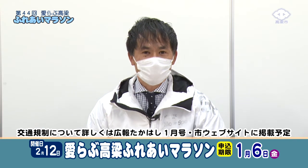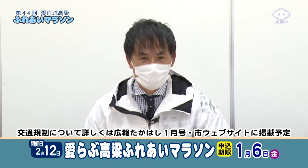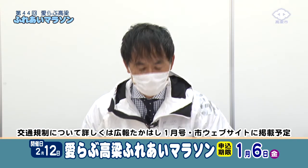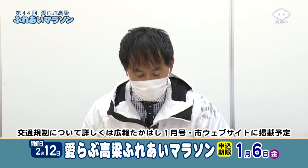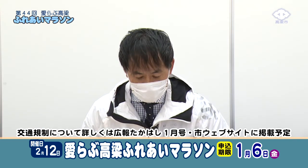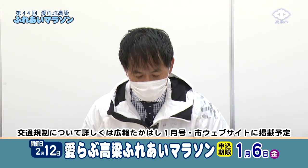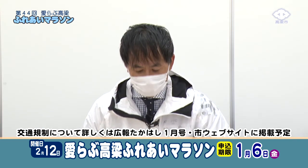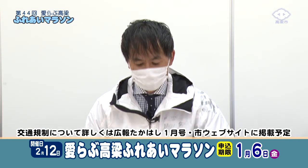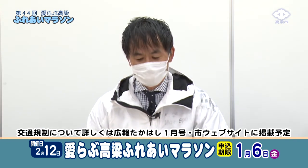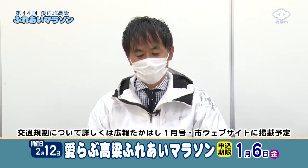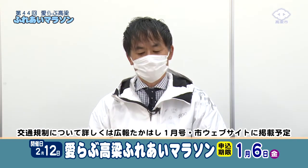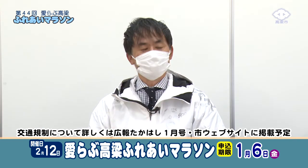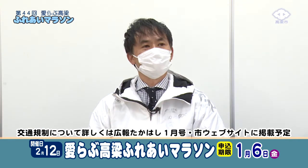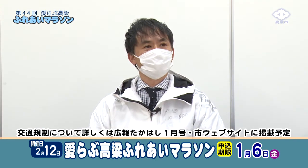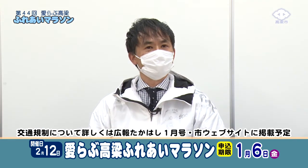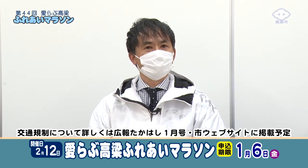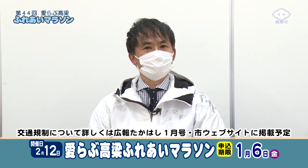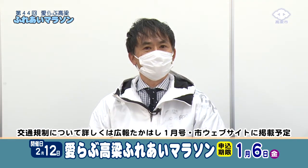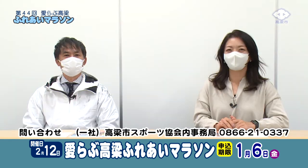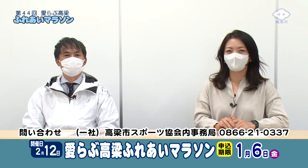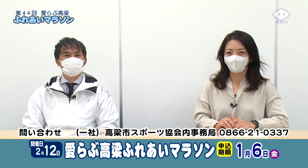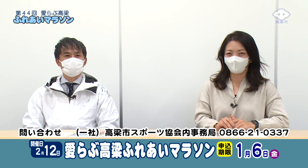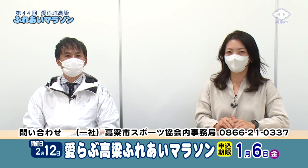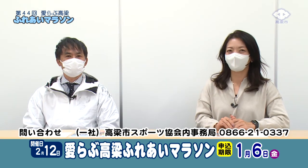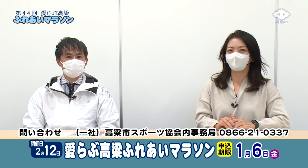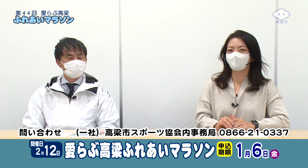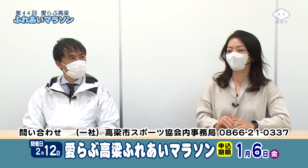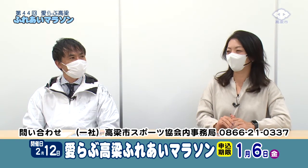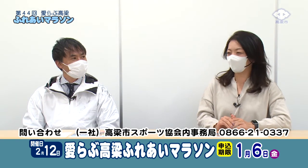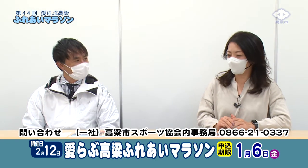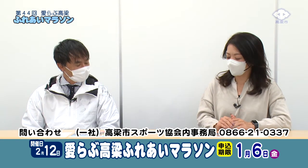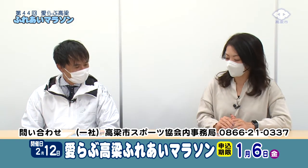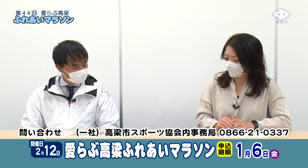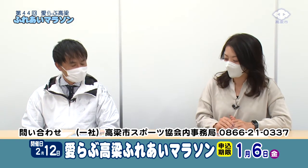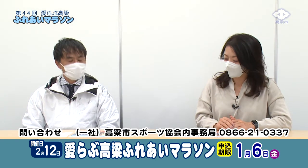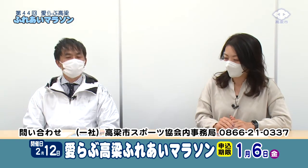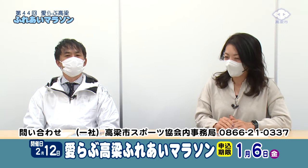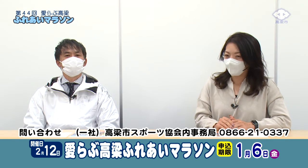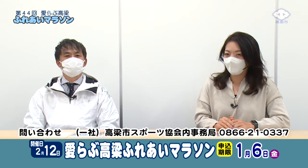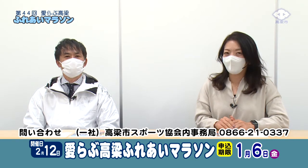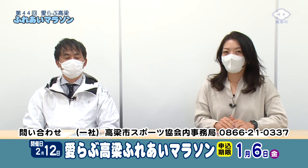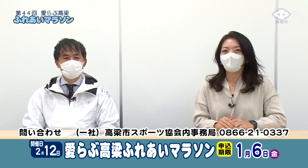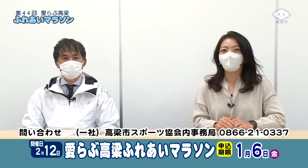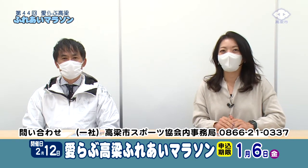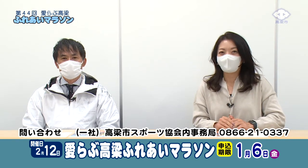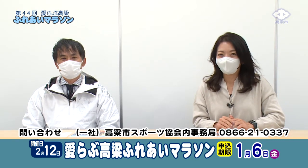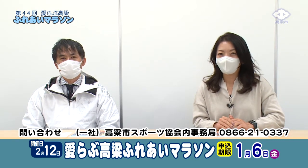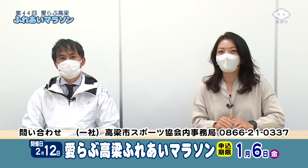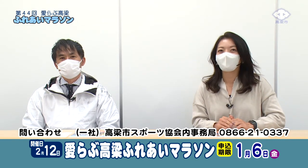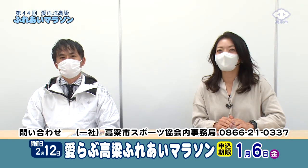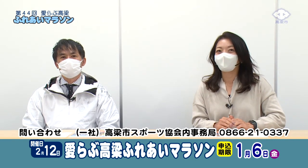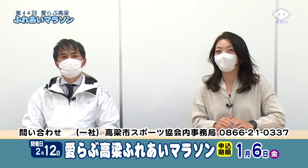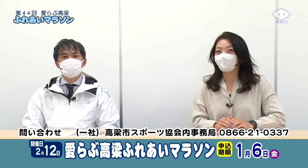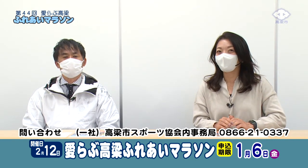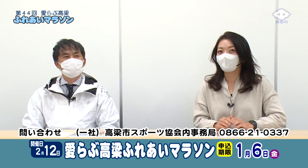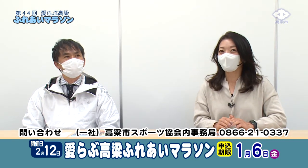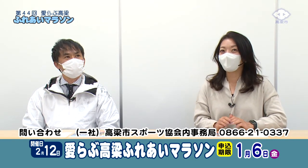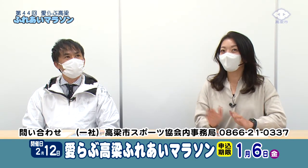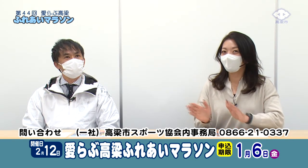ろしくお願いします。 はい、ありがとうございました。 はい、 このマラソン大会ですけれども、こう沿道の皆